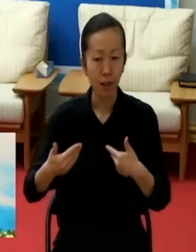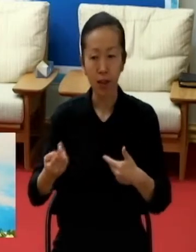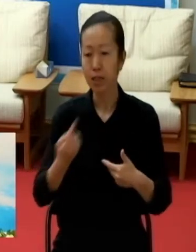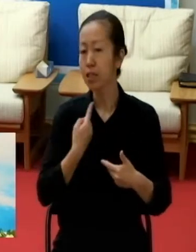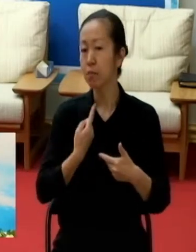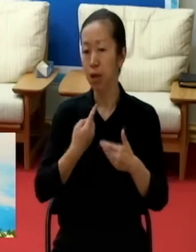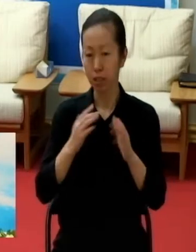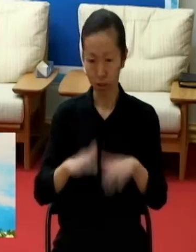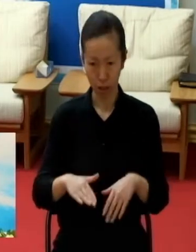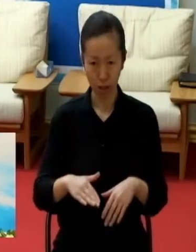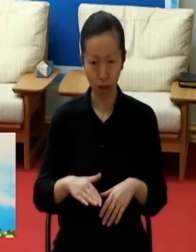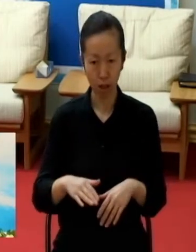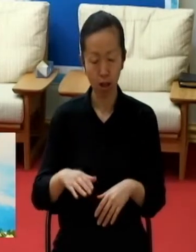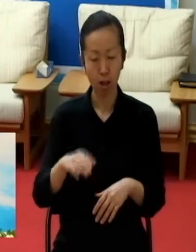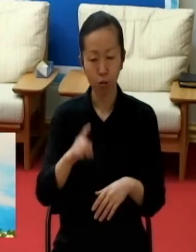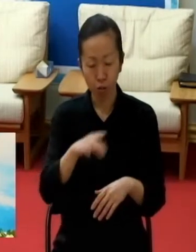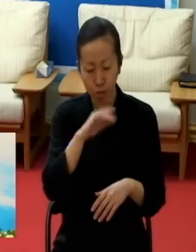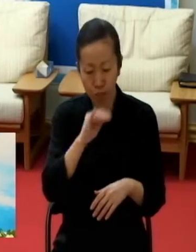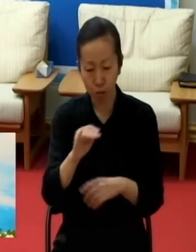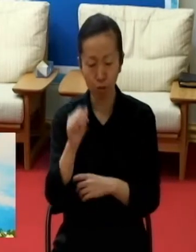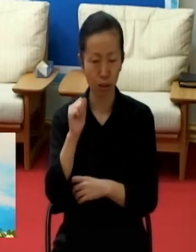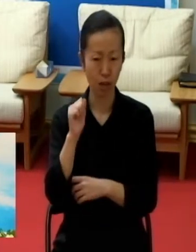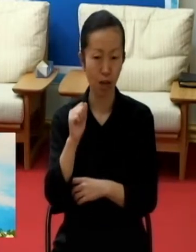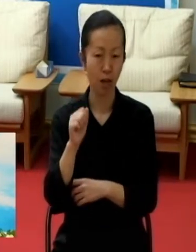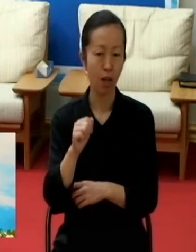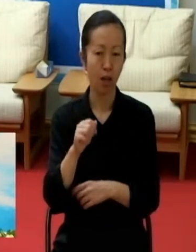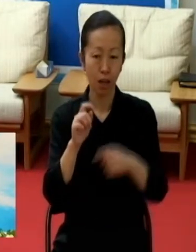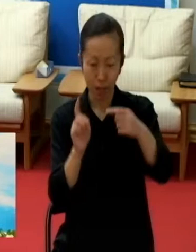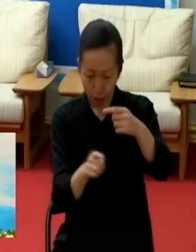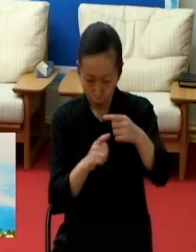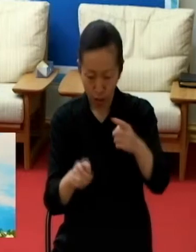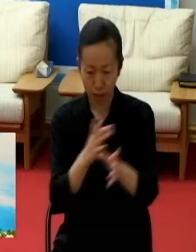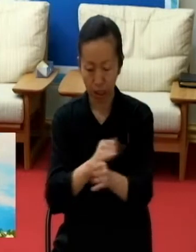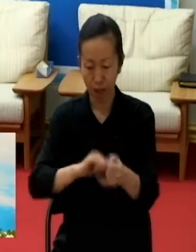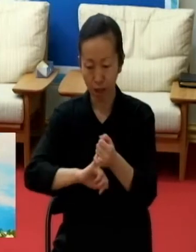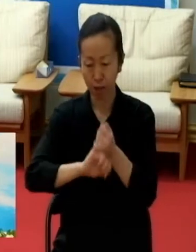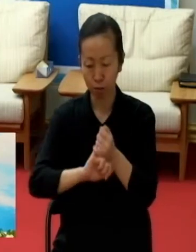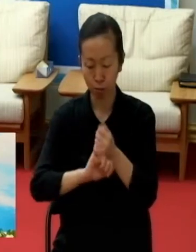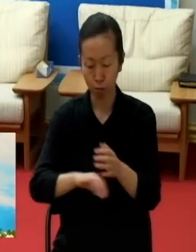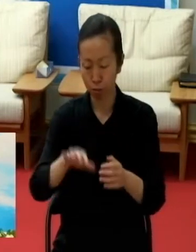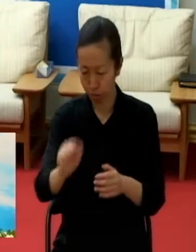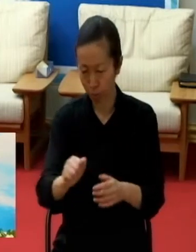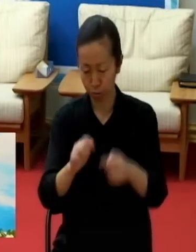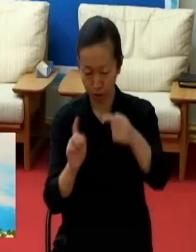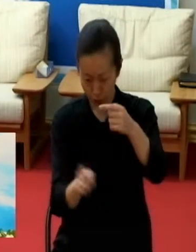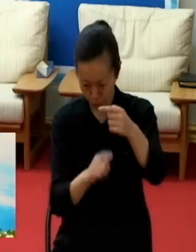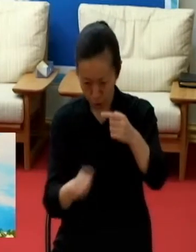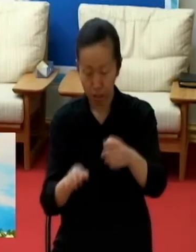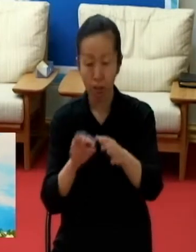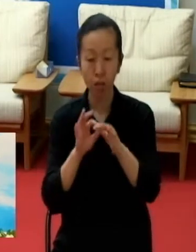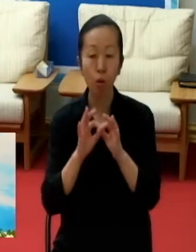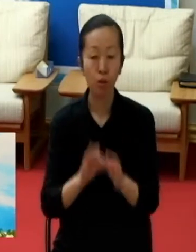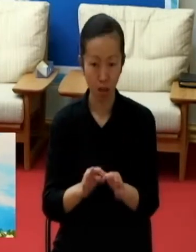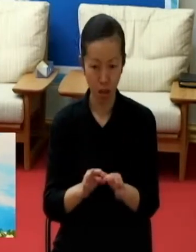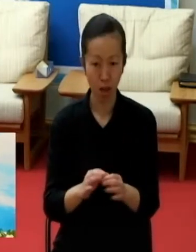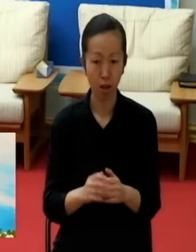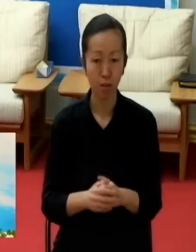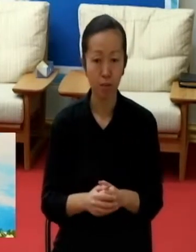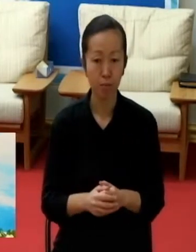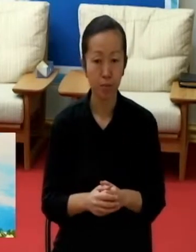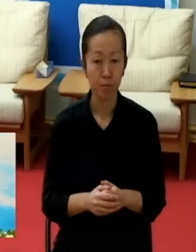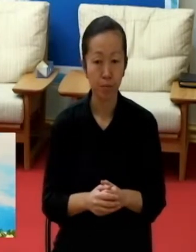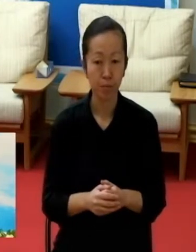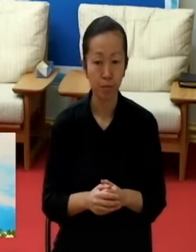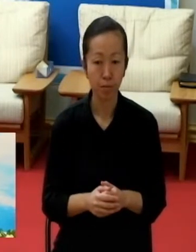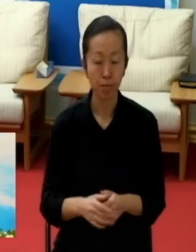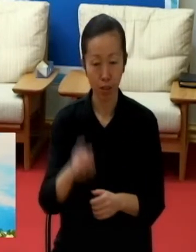그 한 사람 언약 가진 한 사람 때문에 その一人、契約を持っている一人によって、 예, 한 가정이 살고 교회가 살고